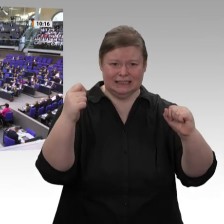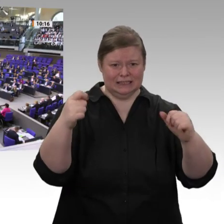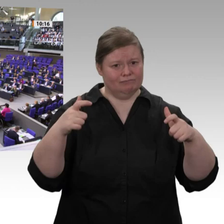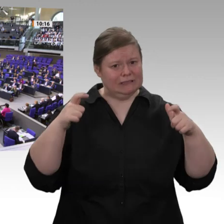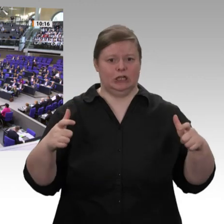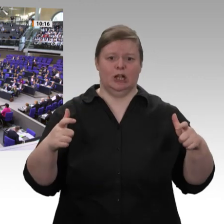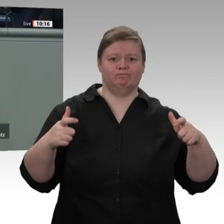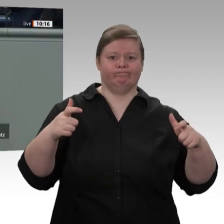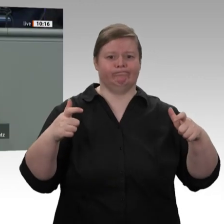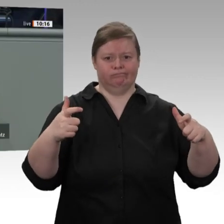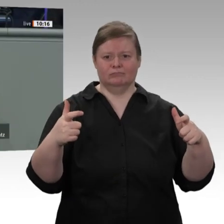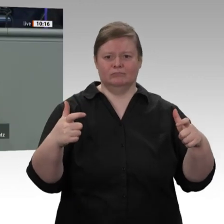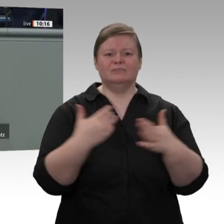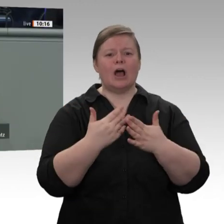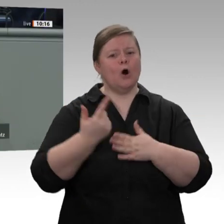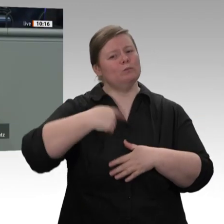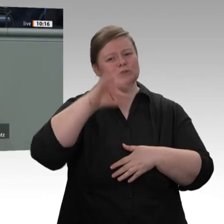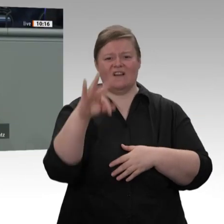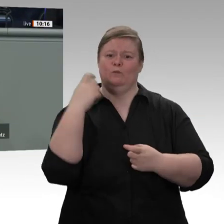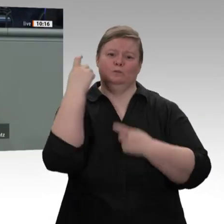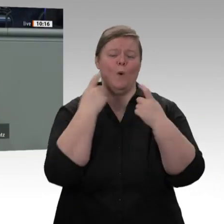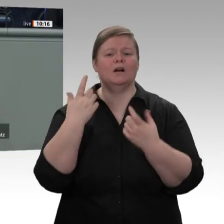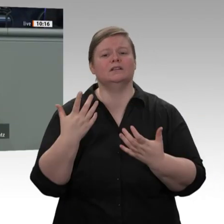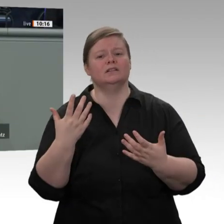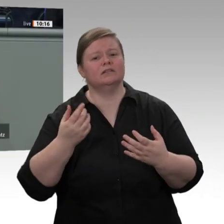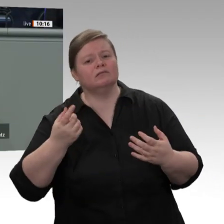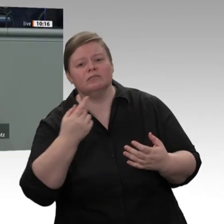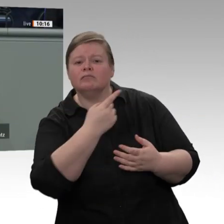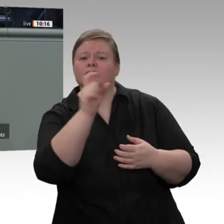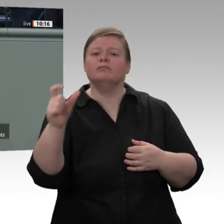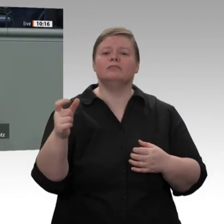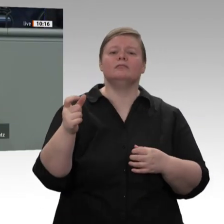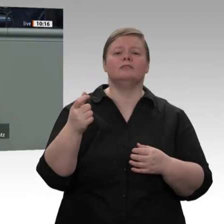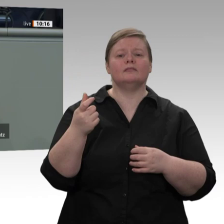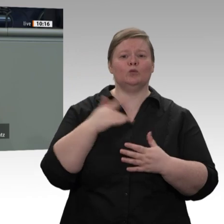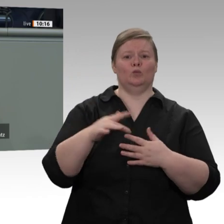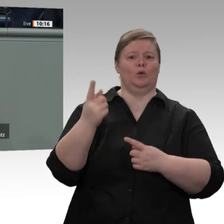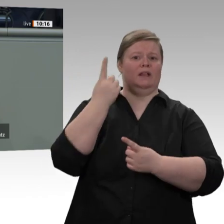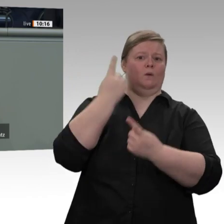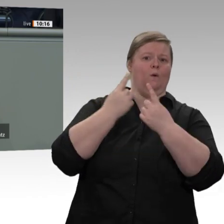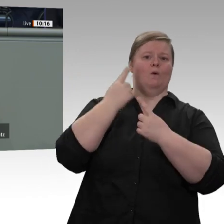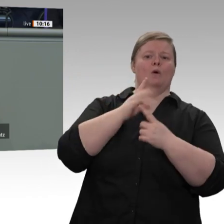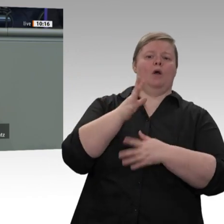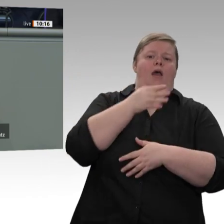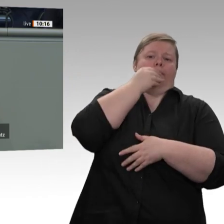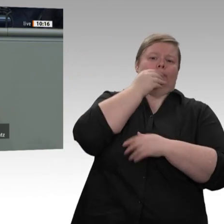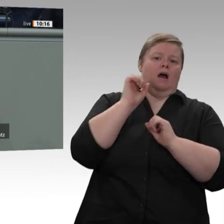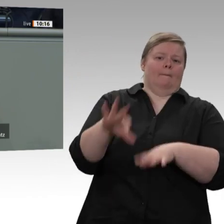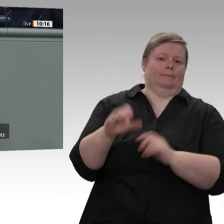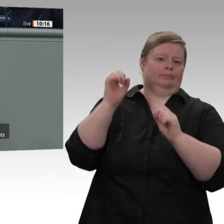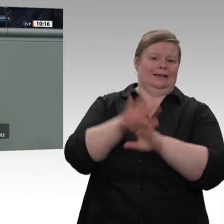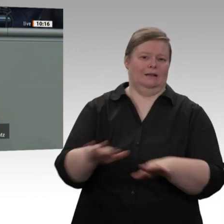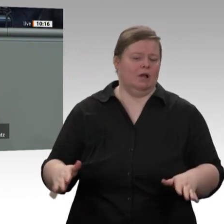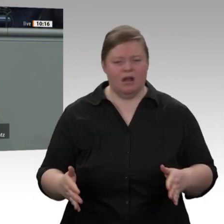Aber wir müssen uns auch darüber hinaus fragen, ist das Waffenrecht? Ja, das haben wir gerade reformiert, das haben wir gerade verschärft, aber ist es wirklich